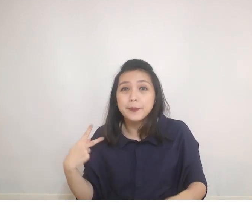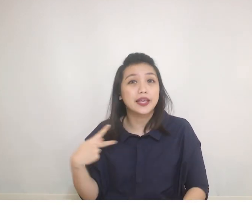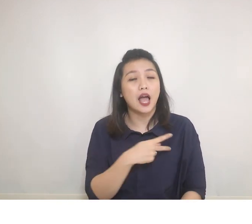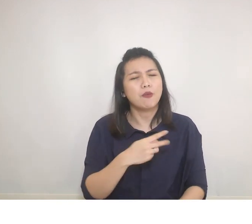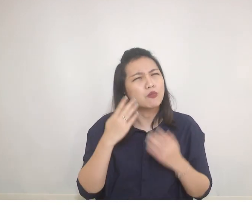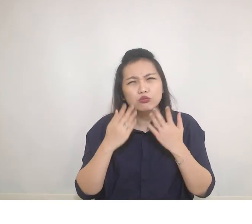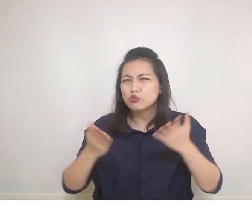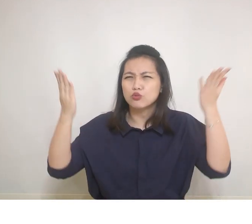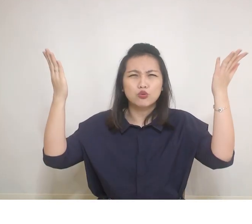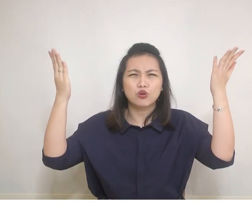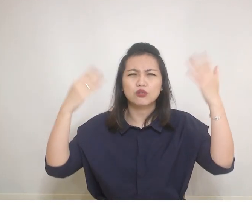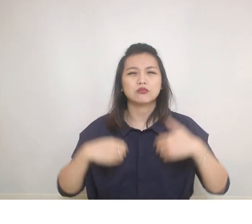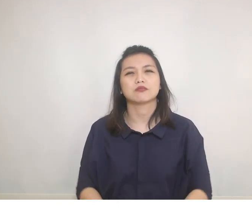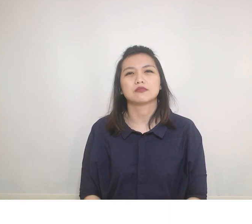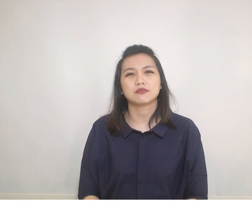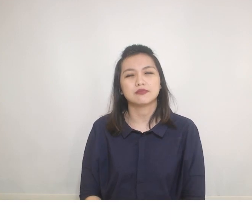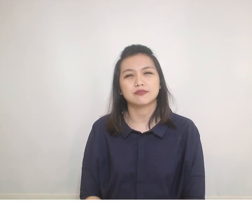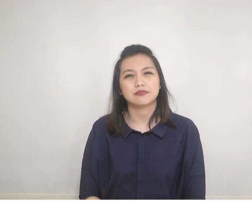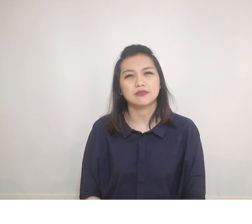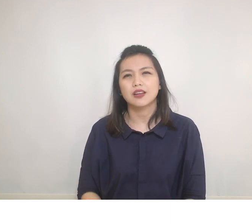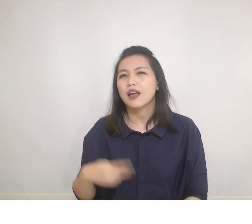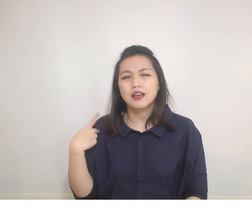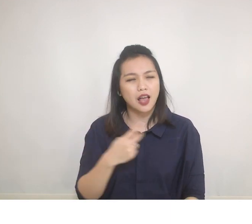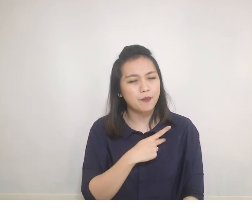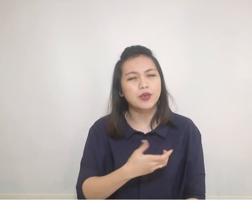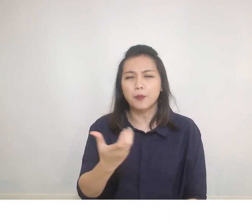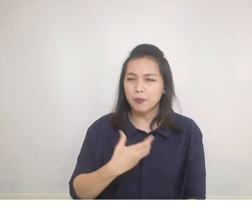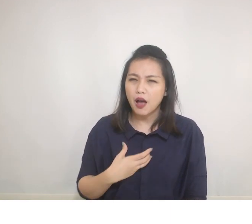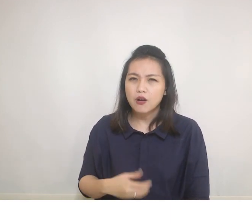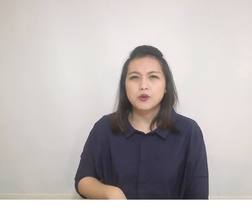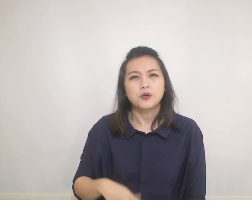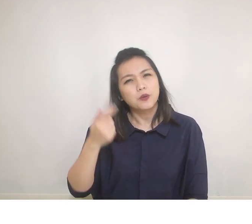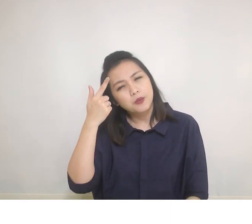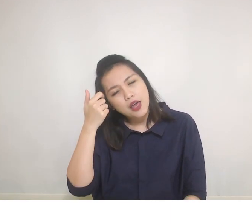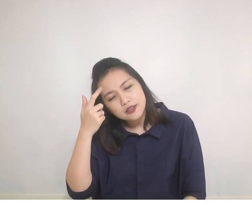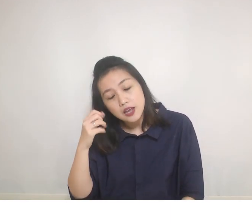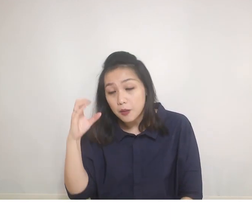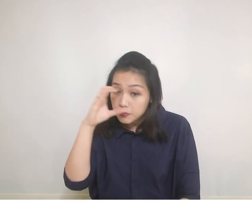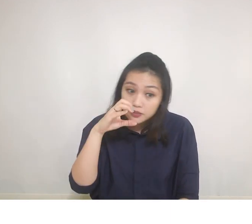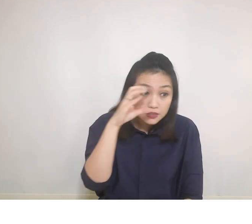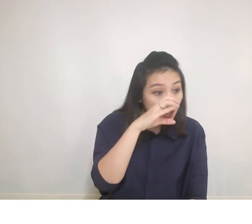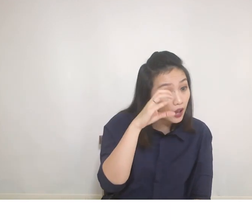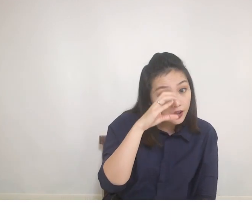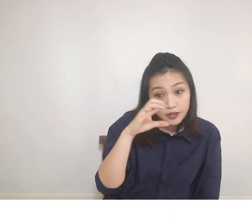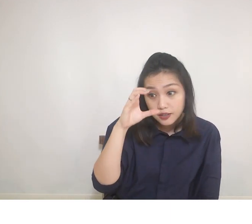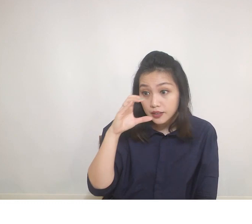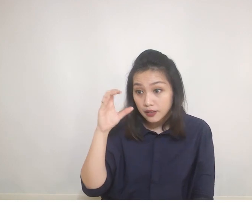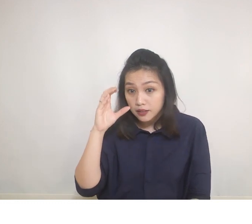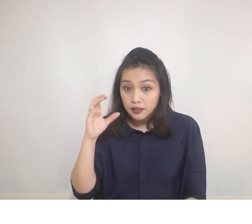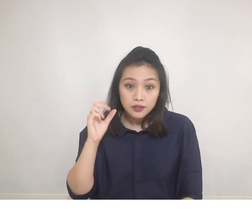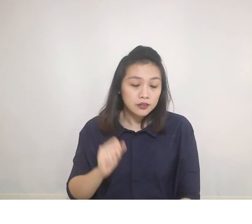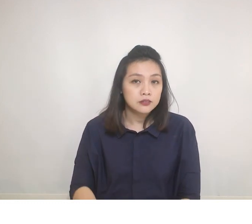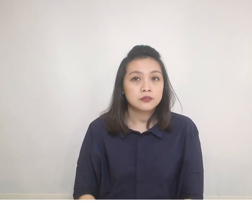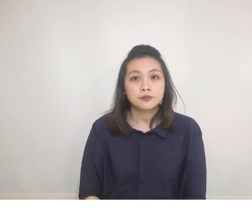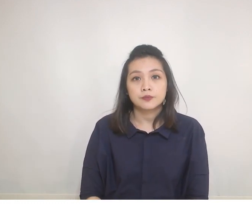ada urapan yang mengalir gitu. Jadi sungguh-sungguh di akhir tahun 2019